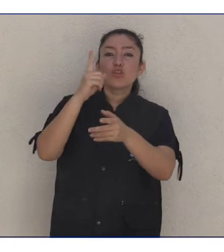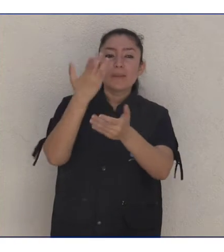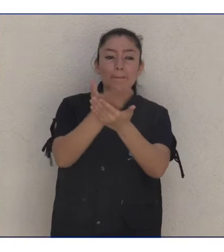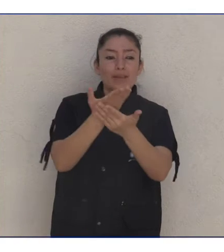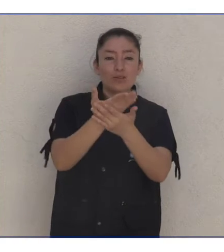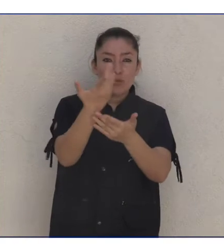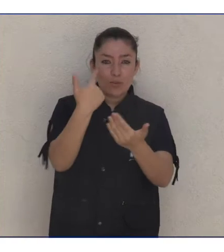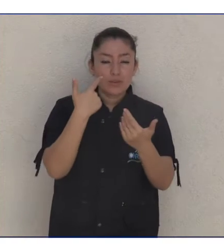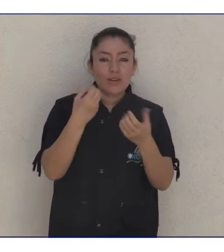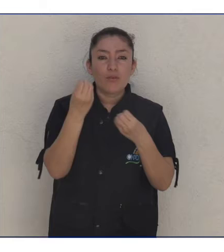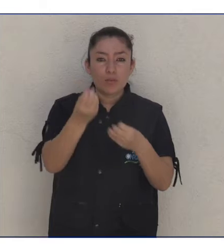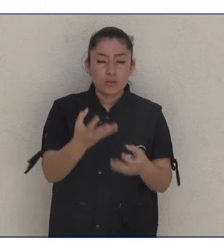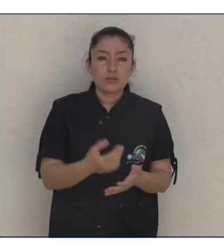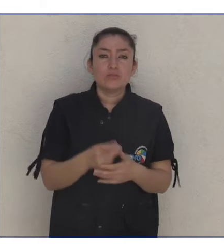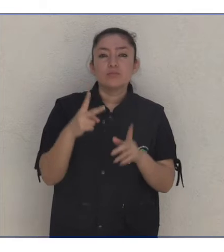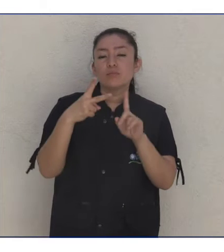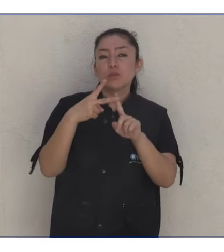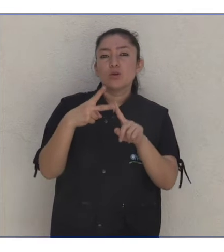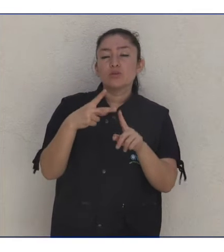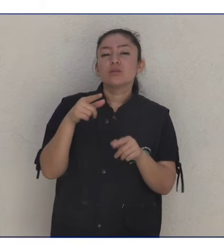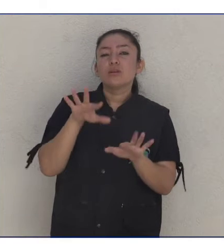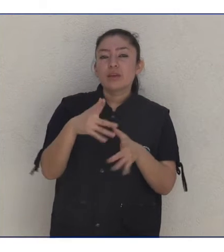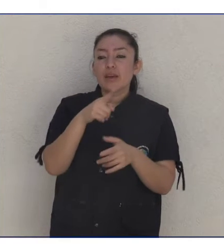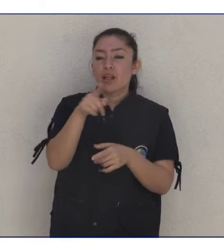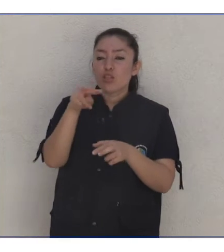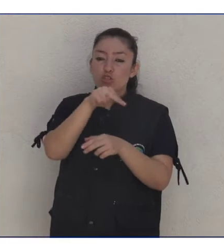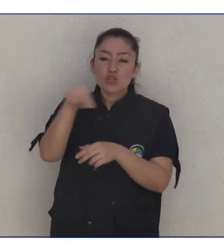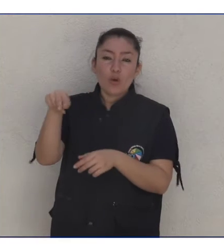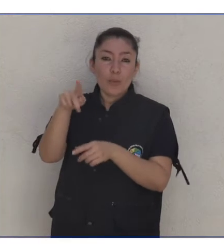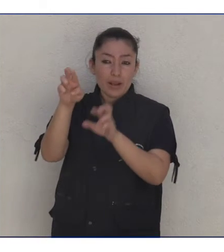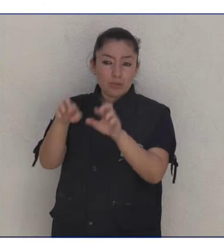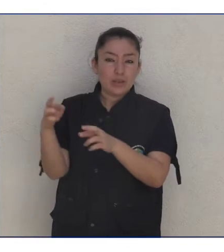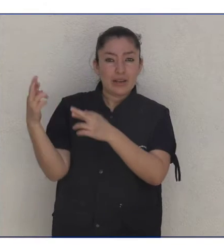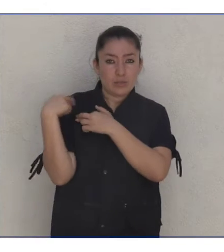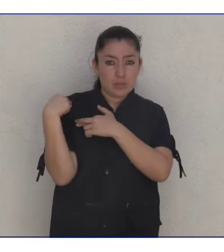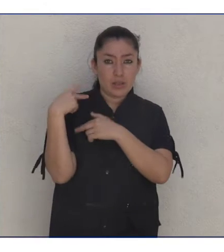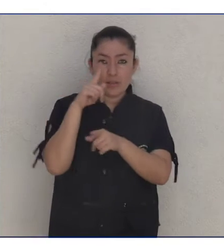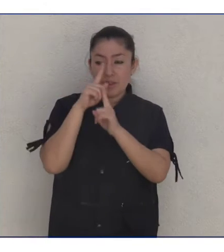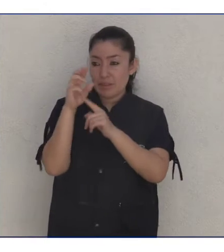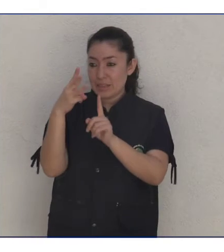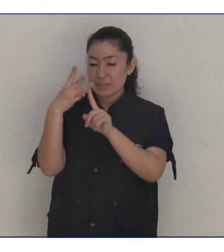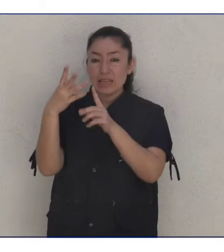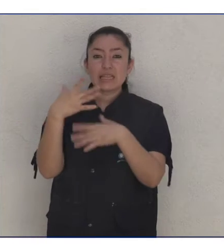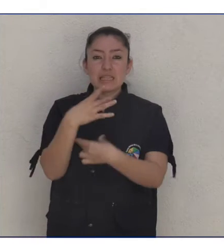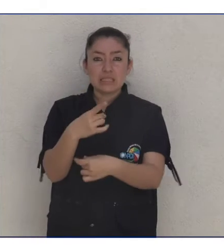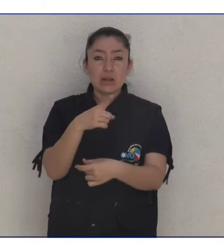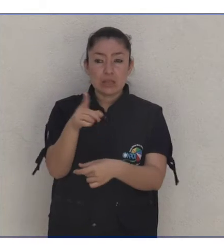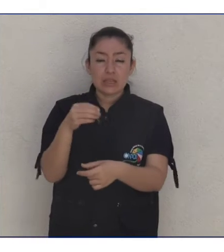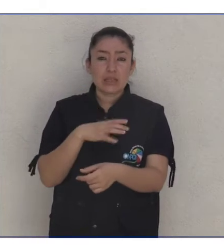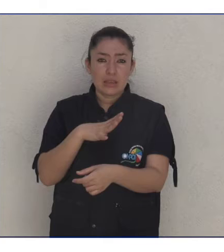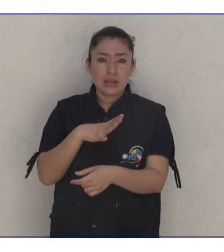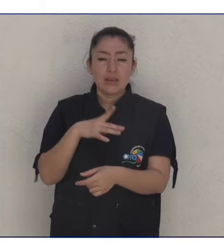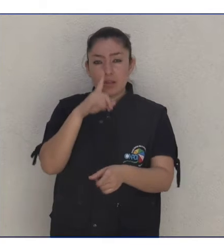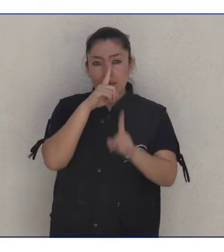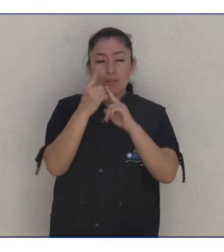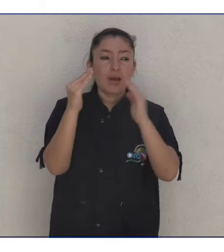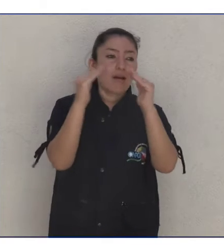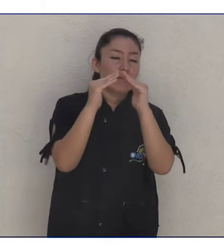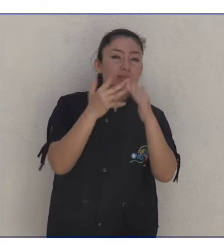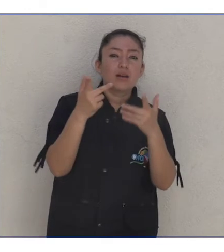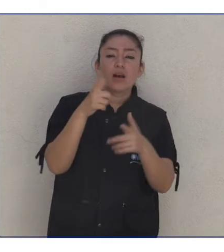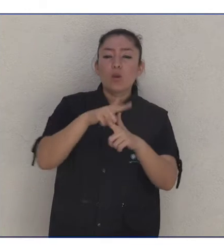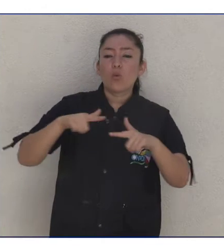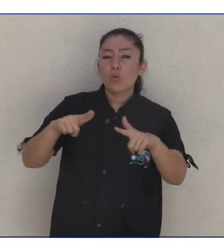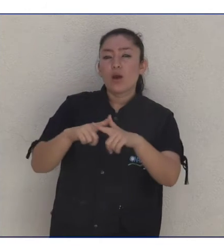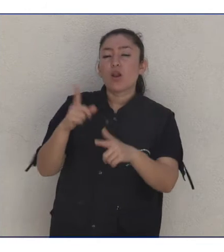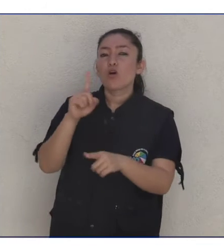solicitud. 2. El nombre del recurrente y del tercer interesado si lo hay, así como el domicilio, lugar o